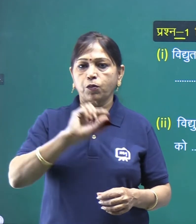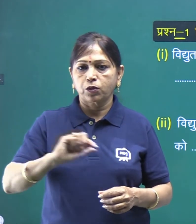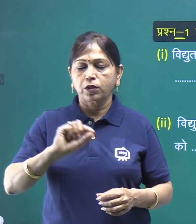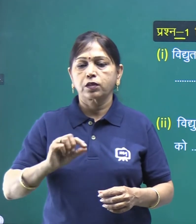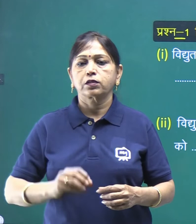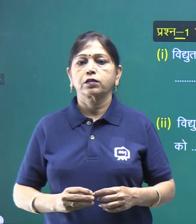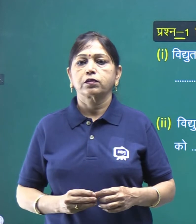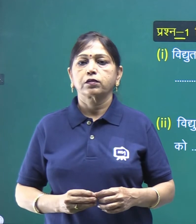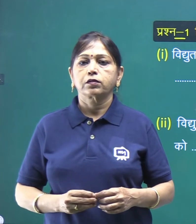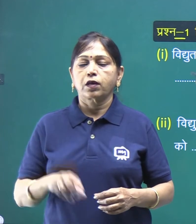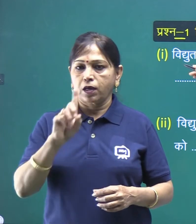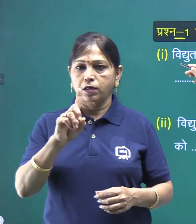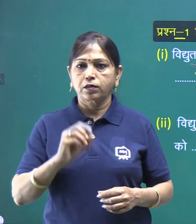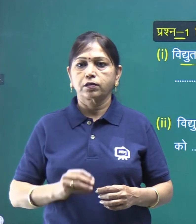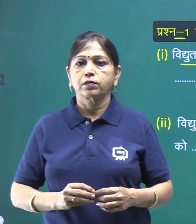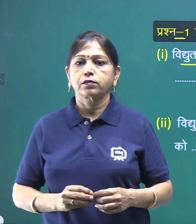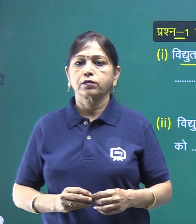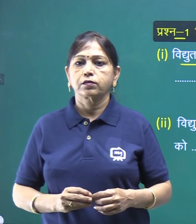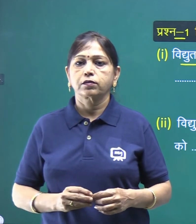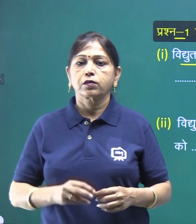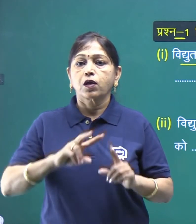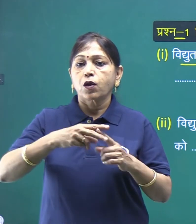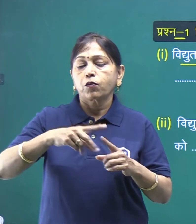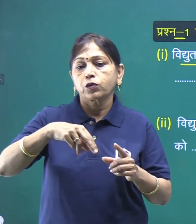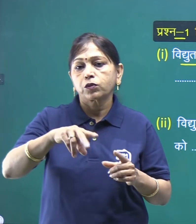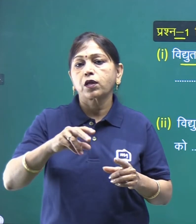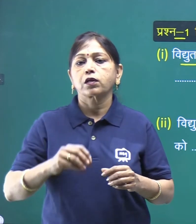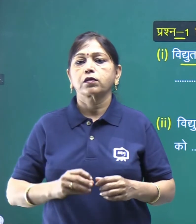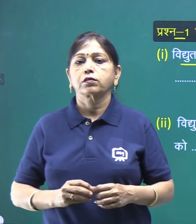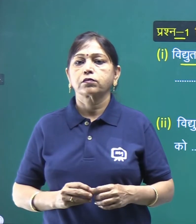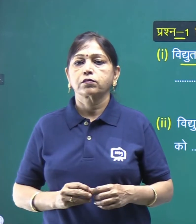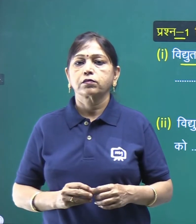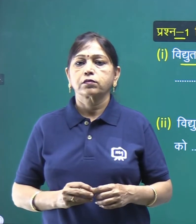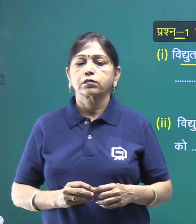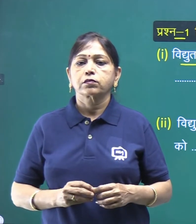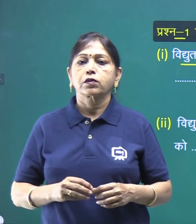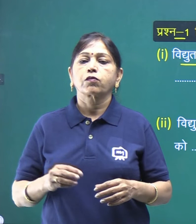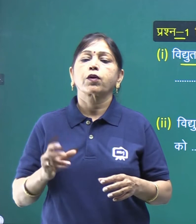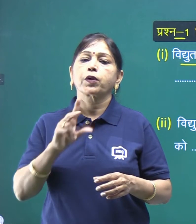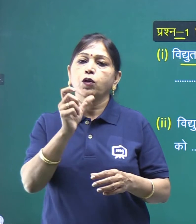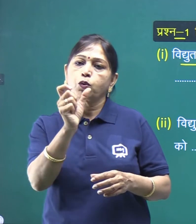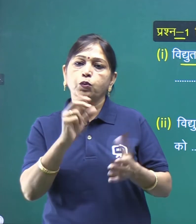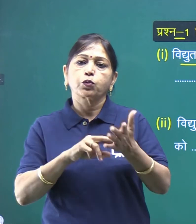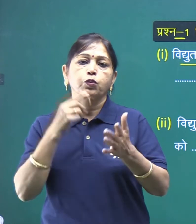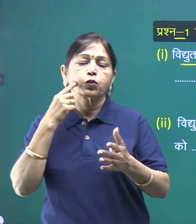कीजिए। 1, विद्युत धारा का व्यापारिक मात्रक